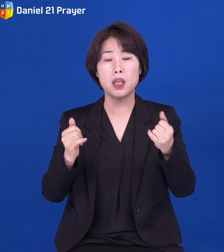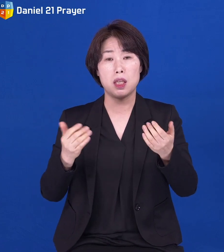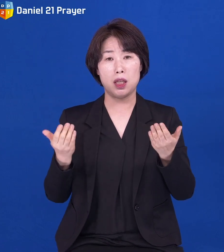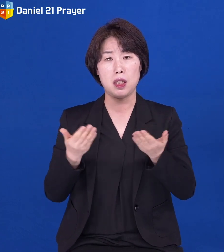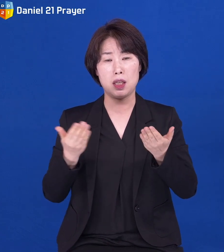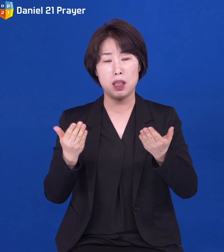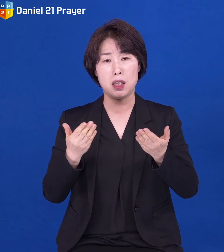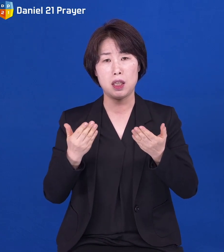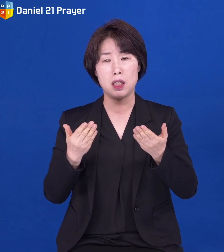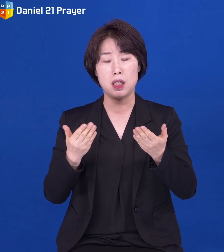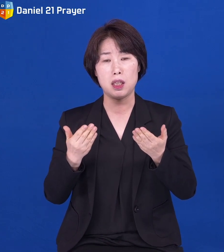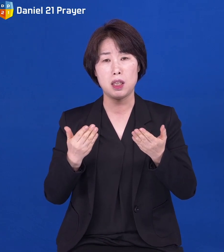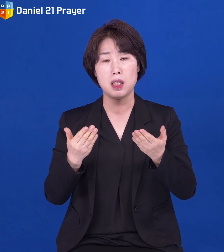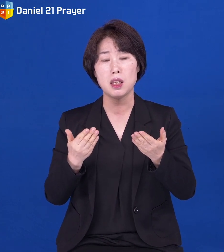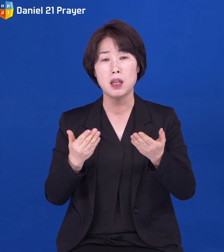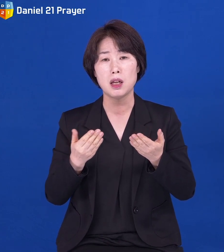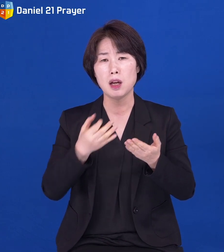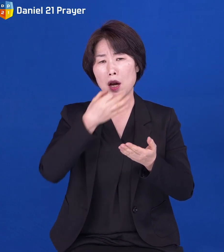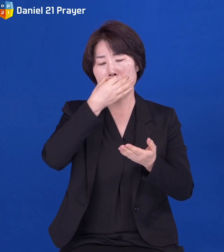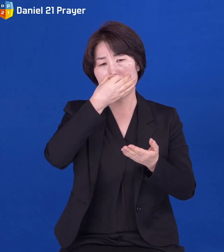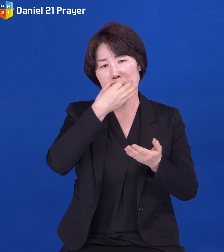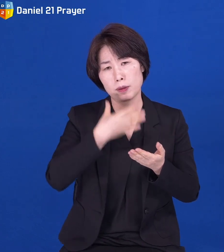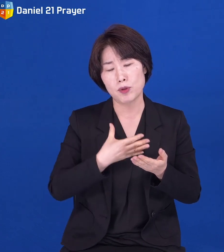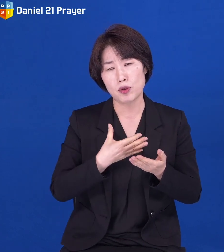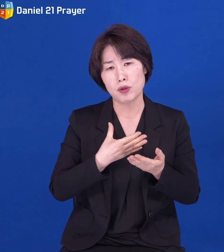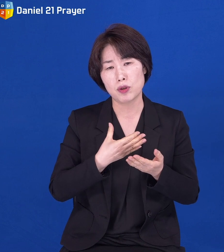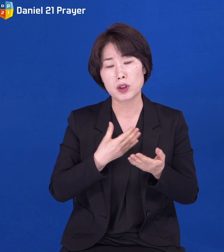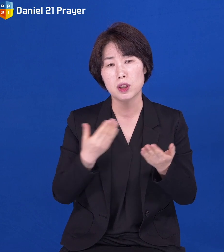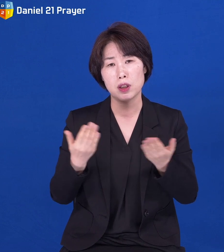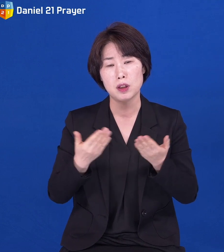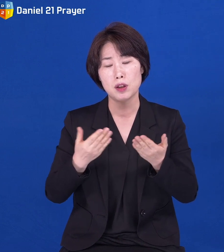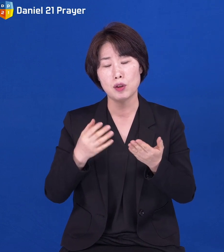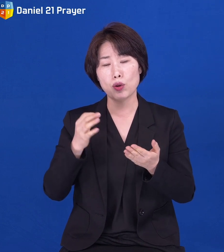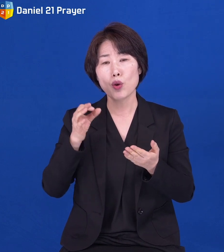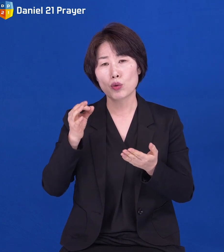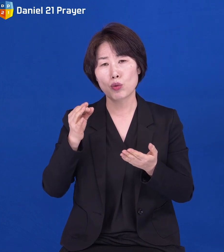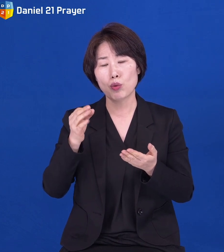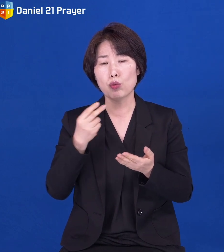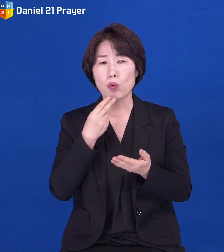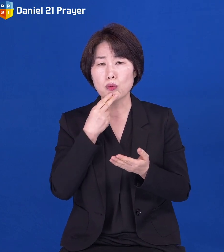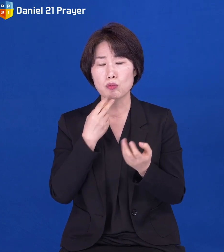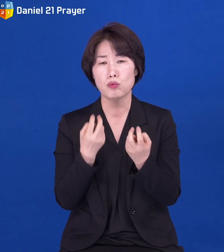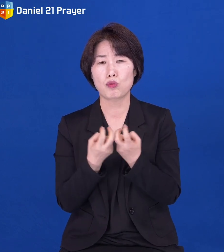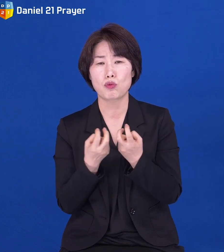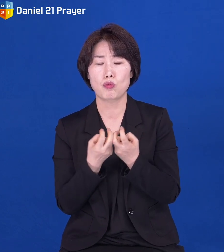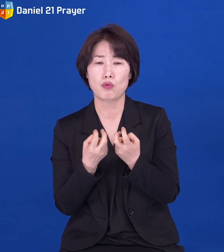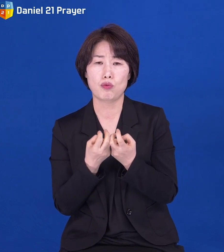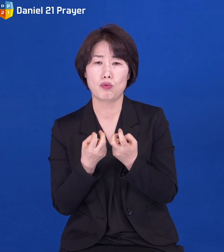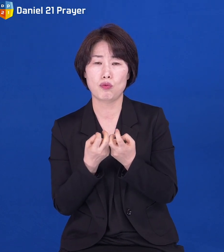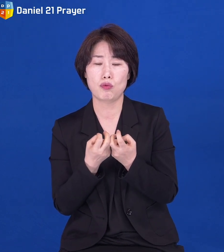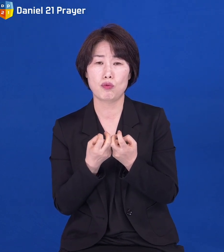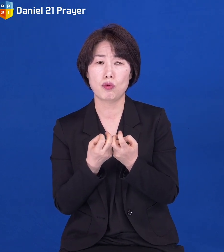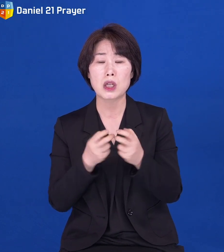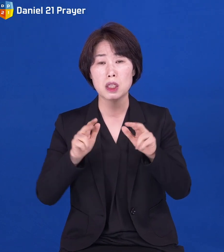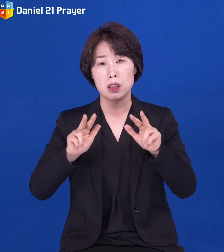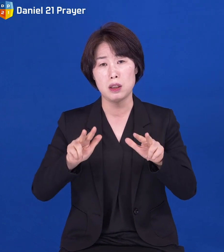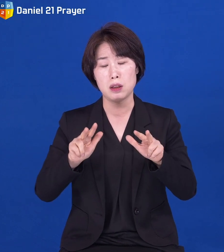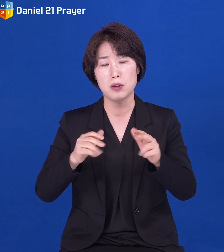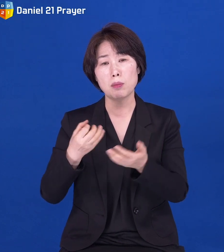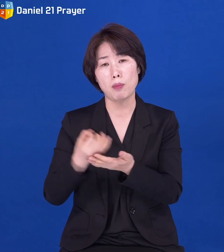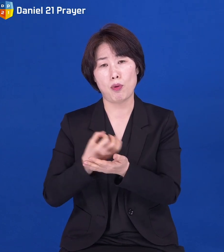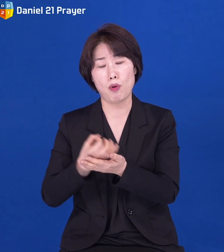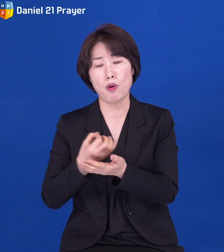1년이라도 쉬면 제가 너무 힘들어지는데 그때도 막 돈에 대한 두려움이 있으니까 제가 이제 막 좀 벌어서 몇 천만